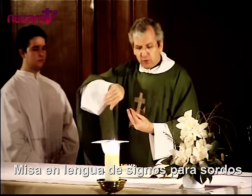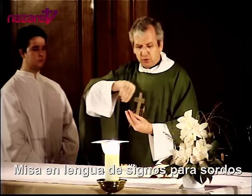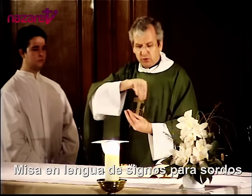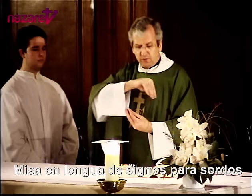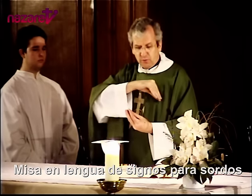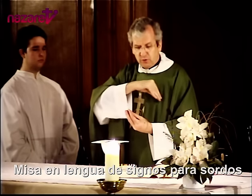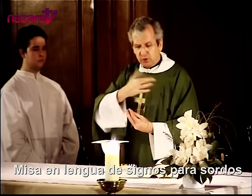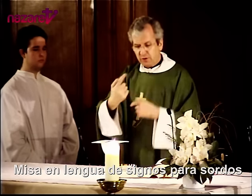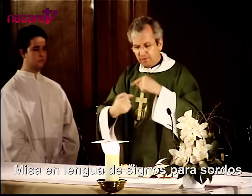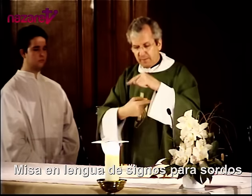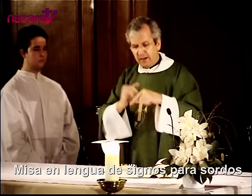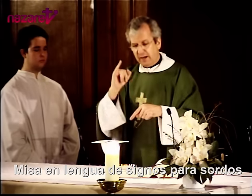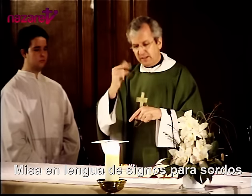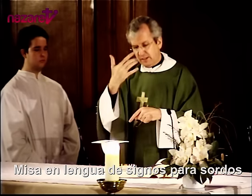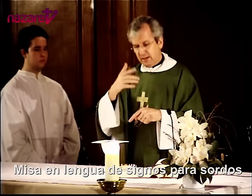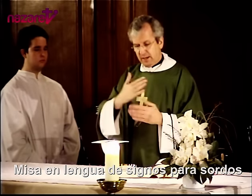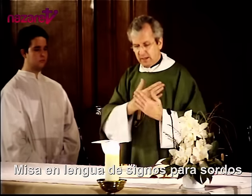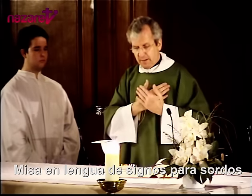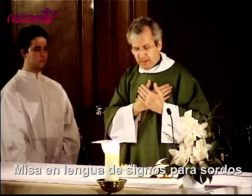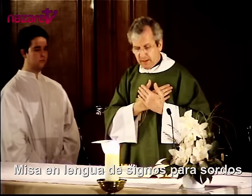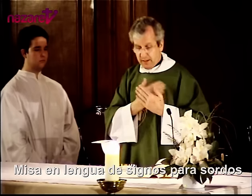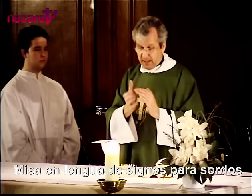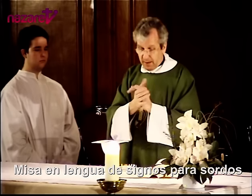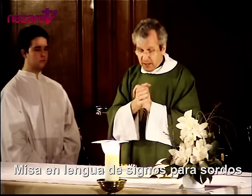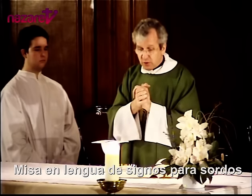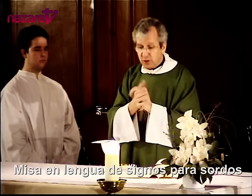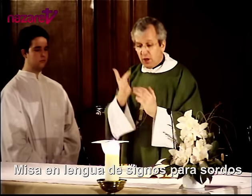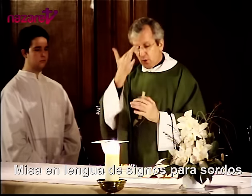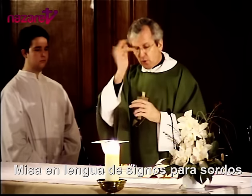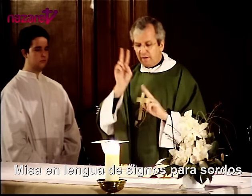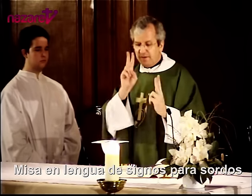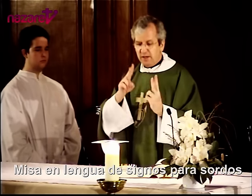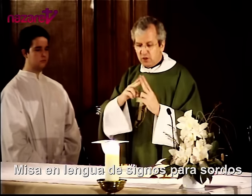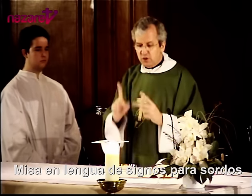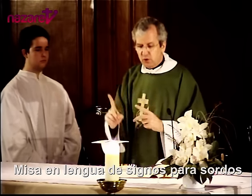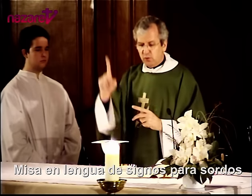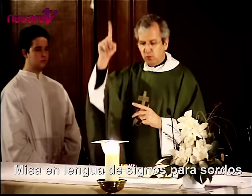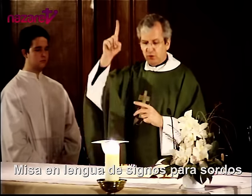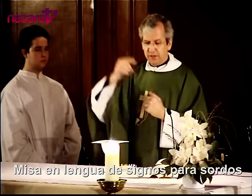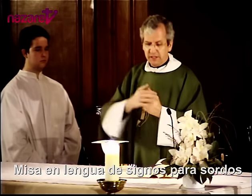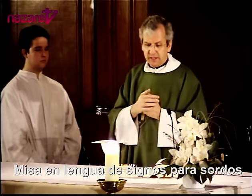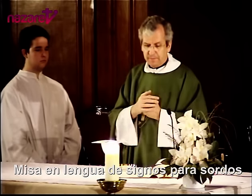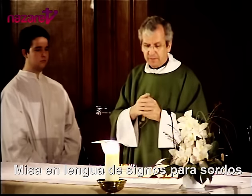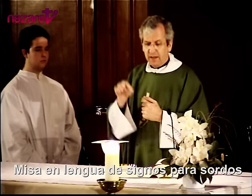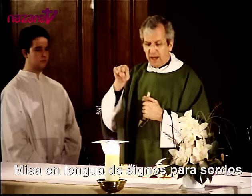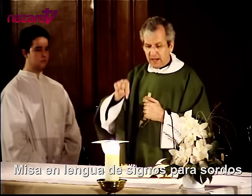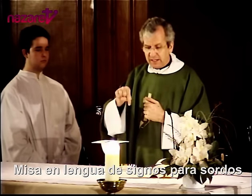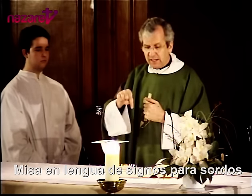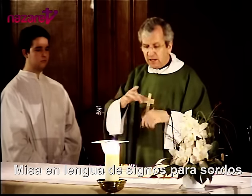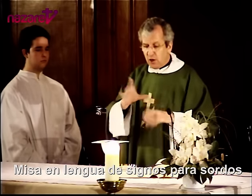los difuntos, familiares y amigos, cuya fe solo tú conociste. Así, como